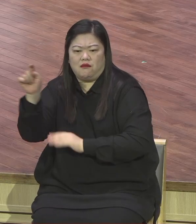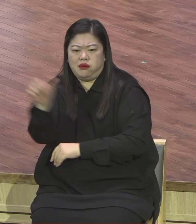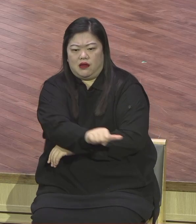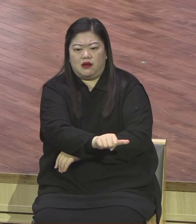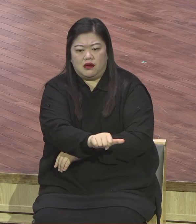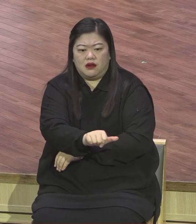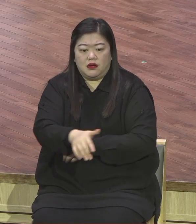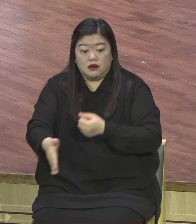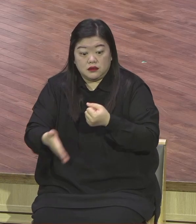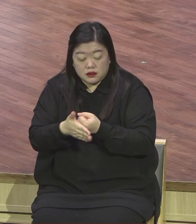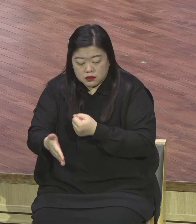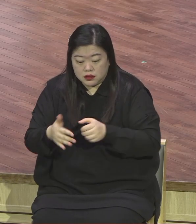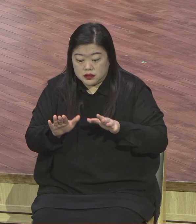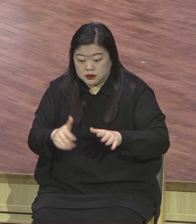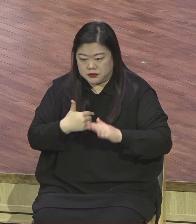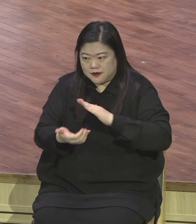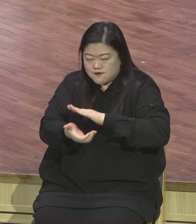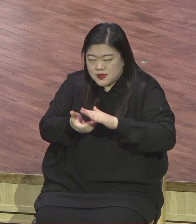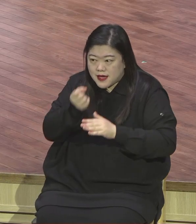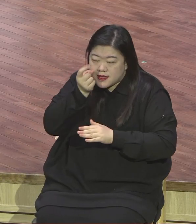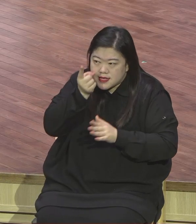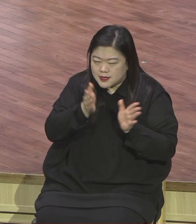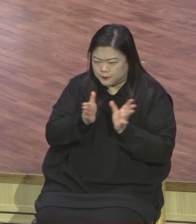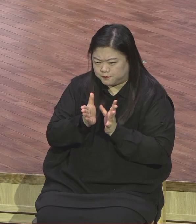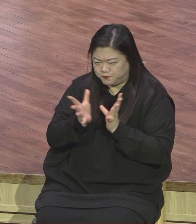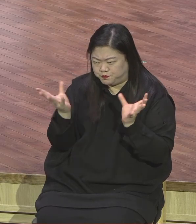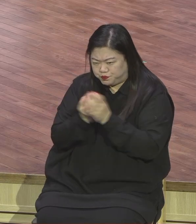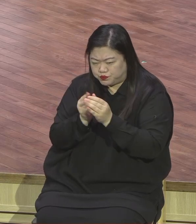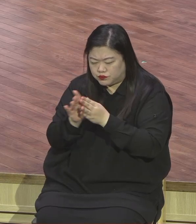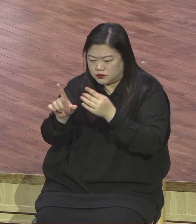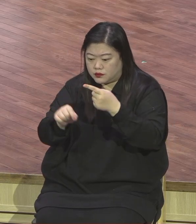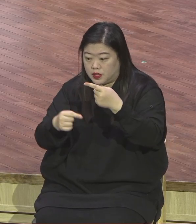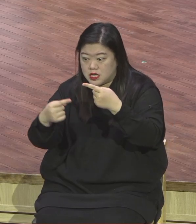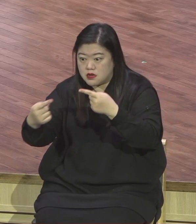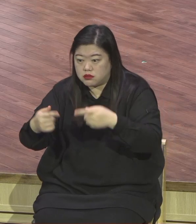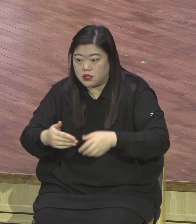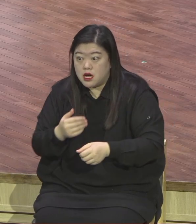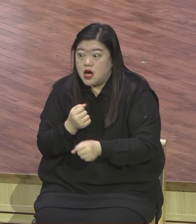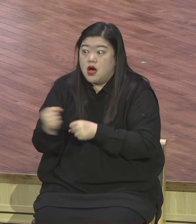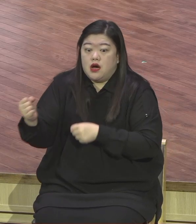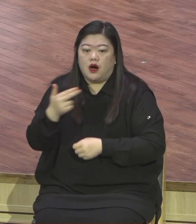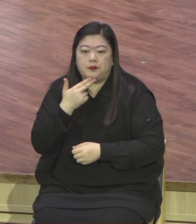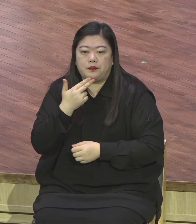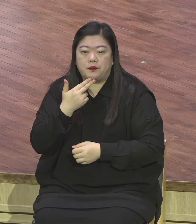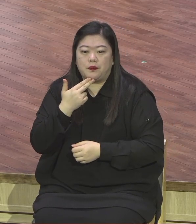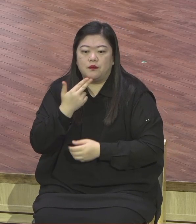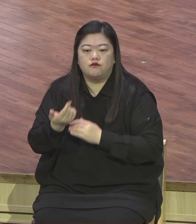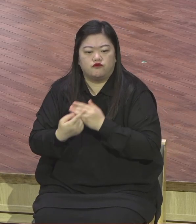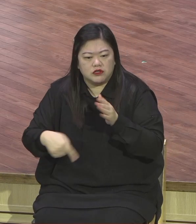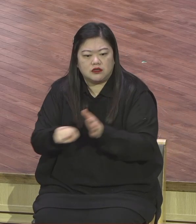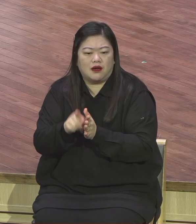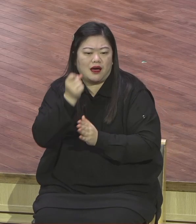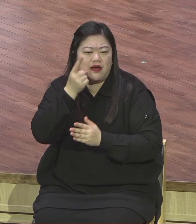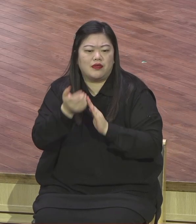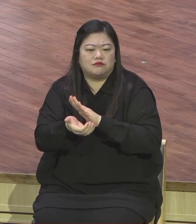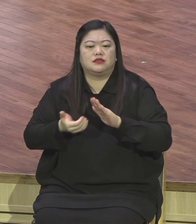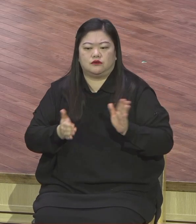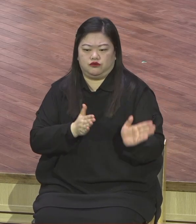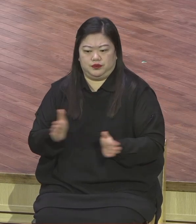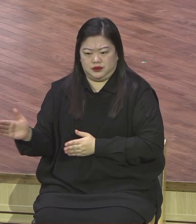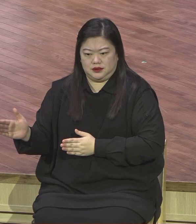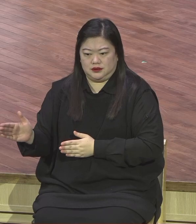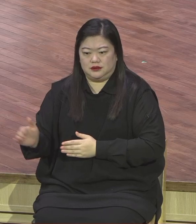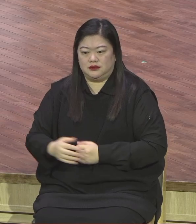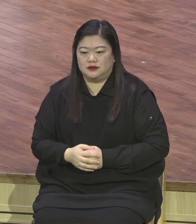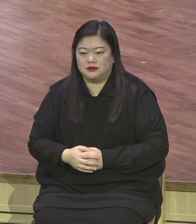이때에 내 영적 무장이 새롭게 되어지가야 주옵사사. 이런 비전을 연어 품는 시간비가 돼야 돼요. 그래서 특별히